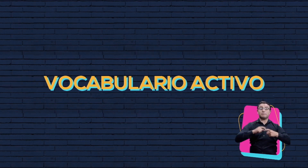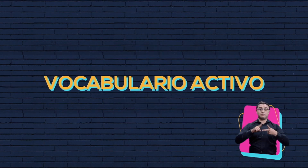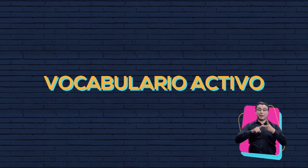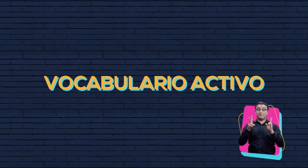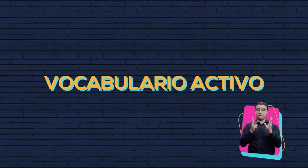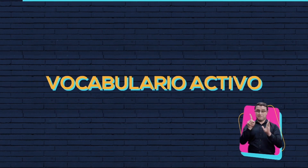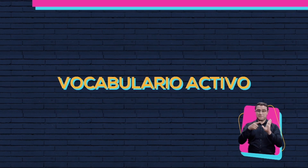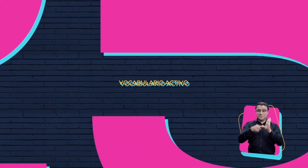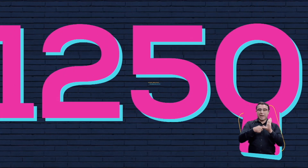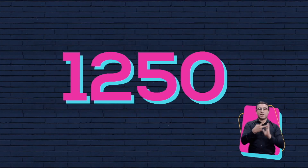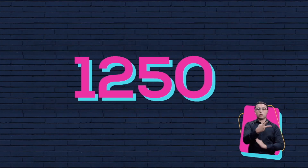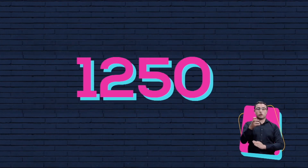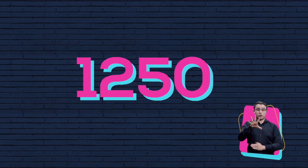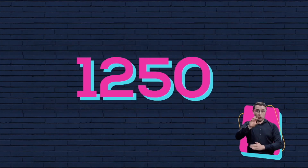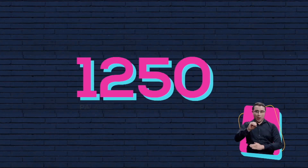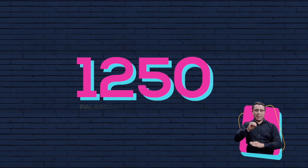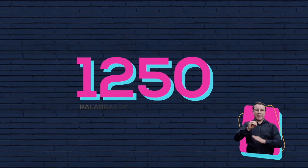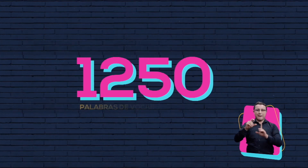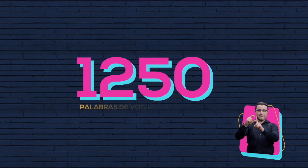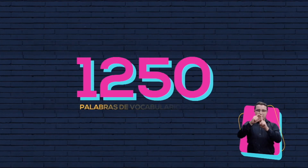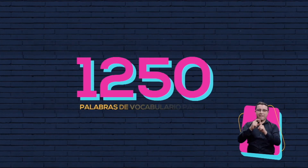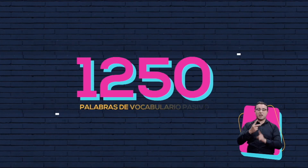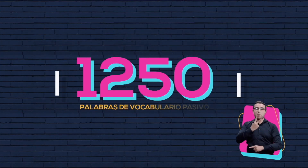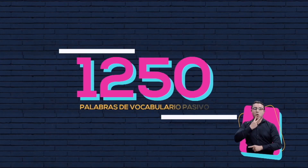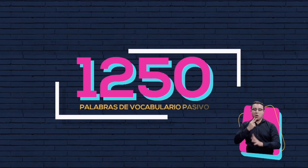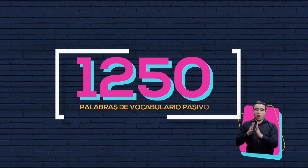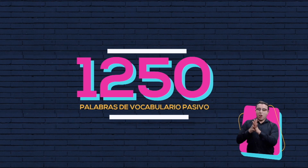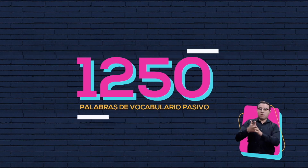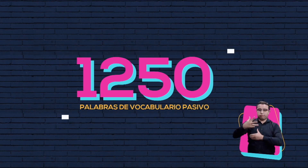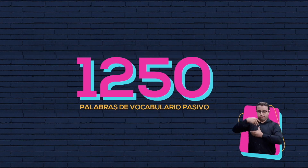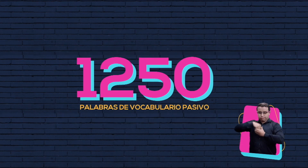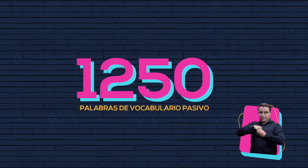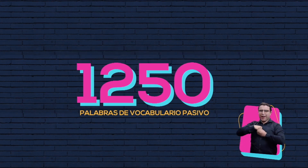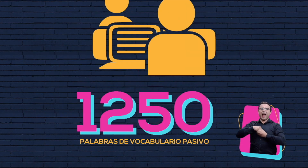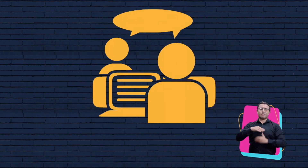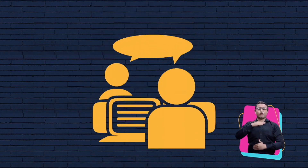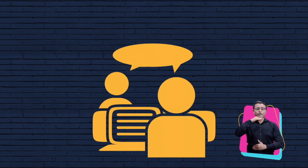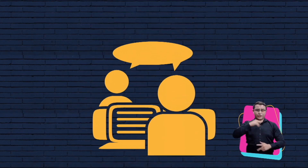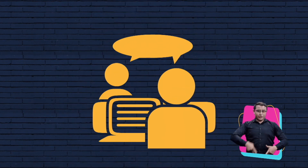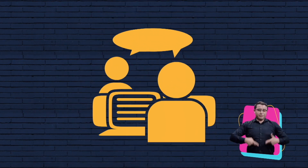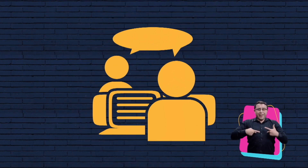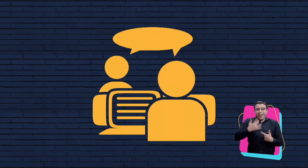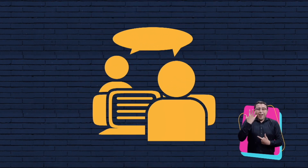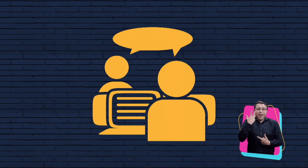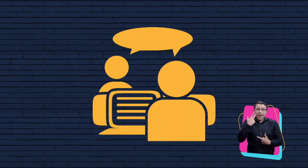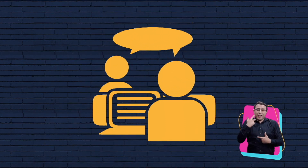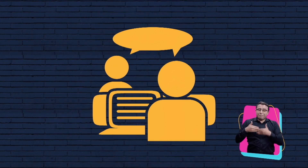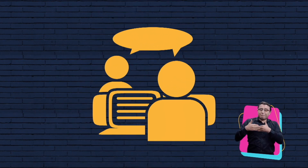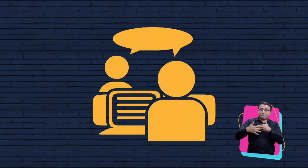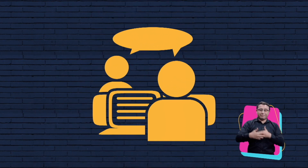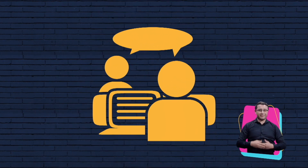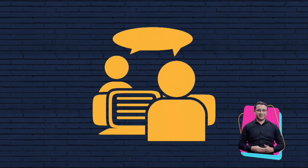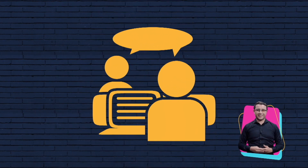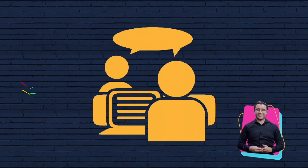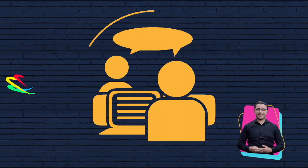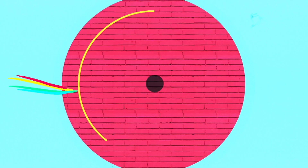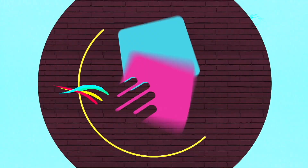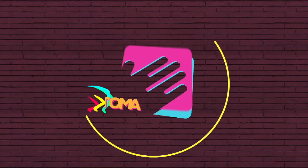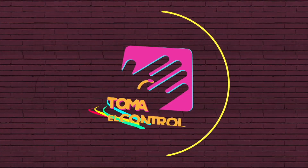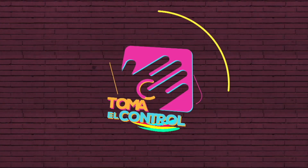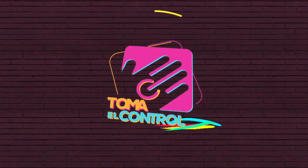vocabulario activo y 1.250 palabras de vocabulario pasivo son suficientes para la vida cotidiana.